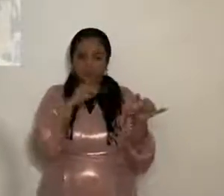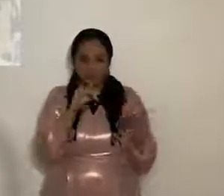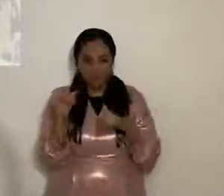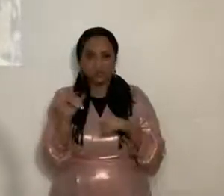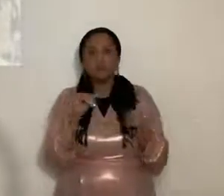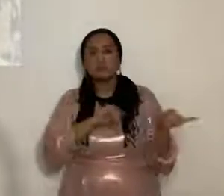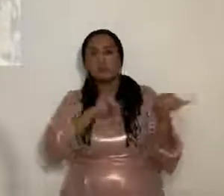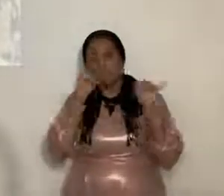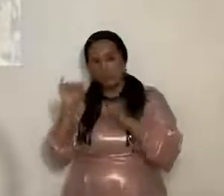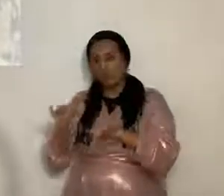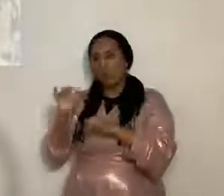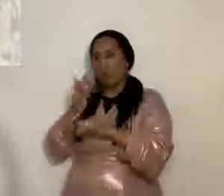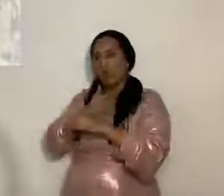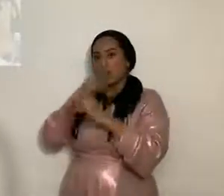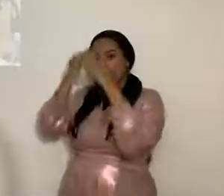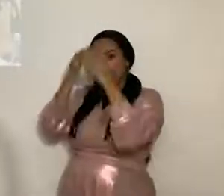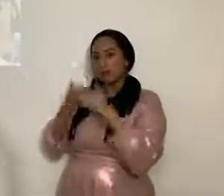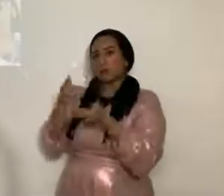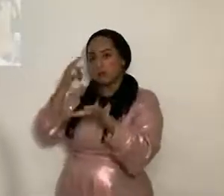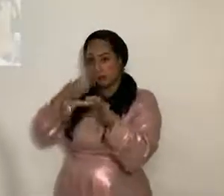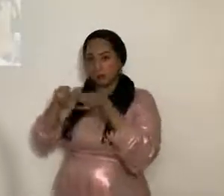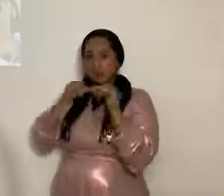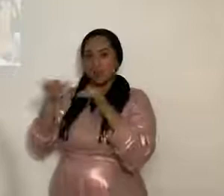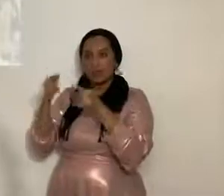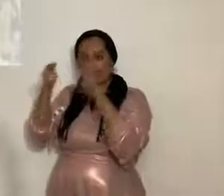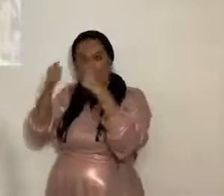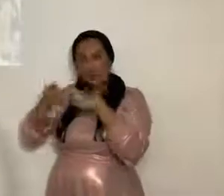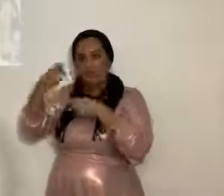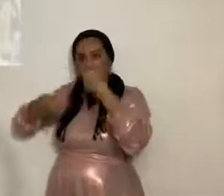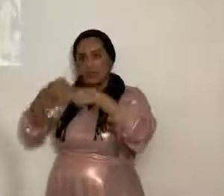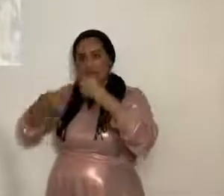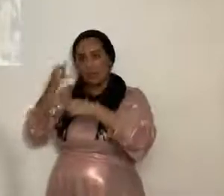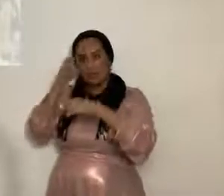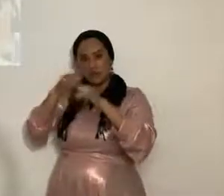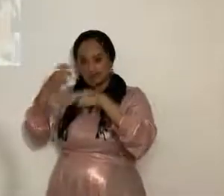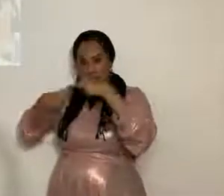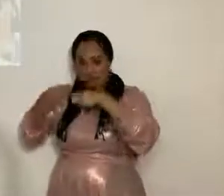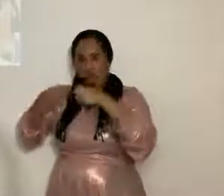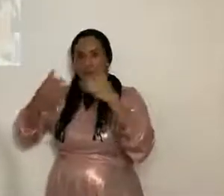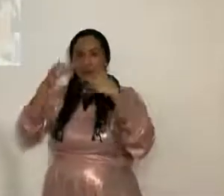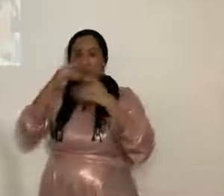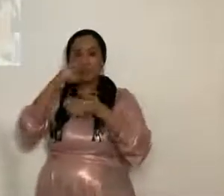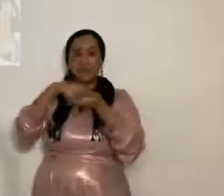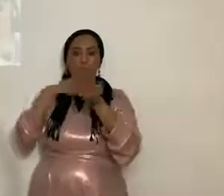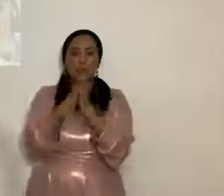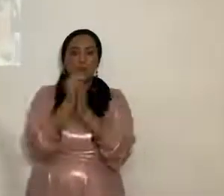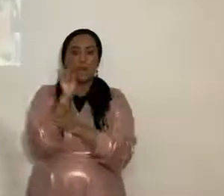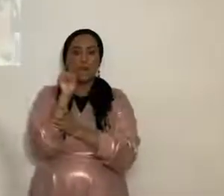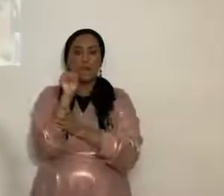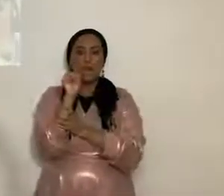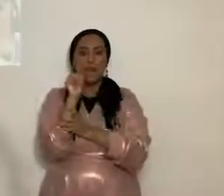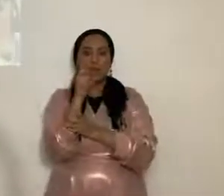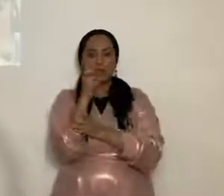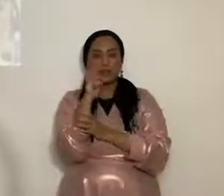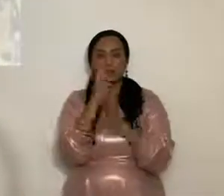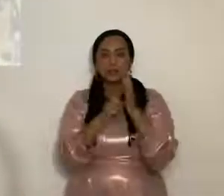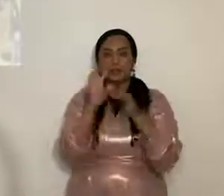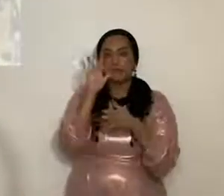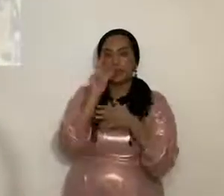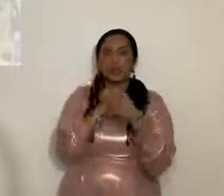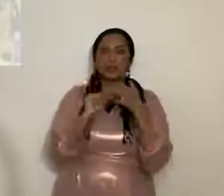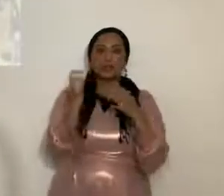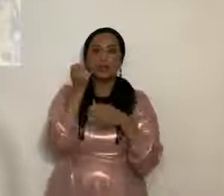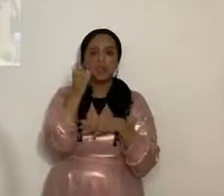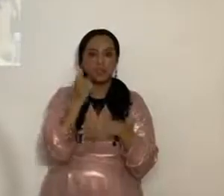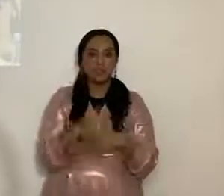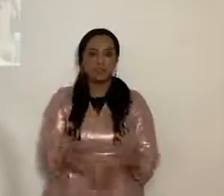le hicieron a nuestro maestro. Vamos a verlo. Vamos al libro de Mateo 5, verso 11. Al maestro